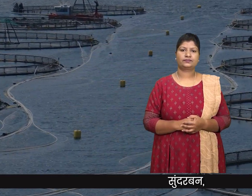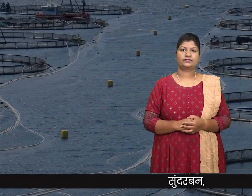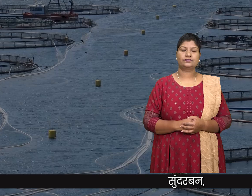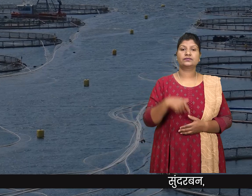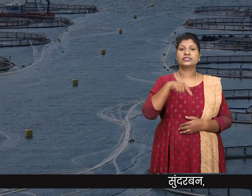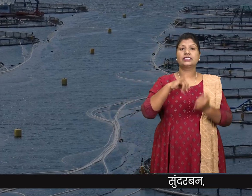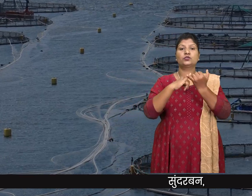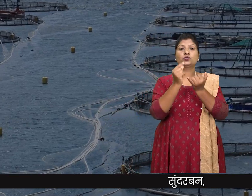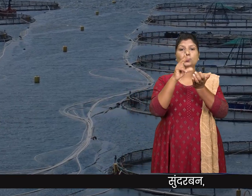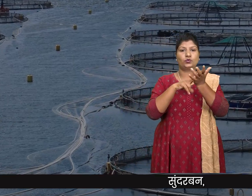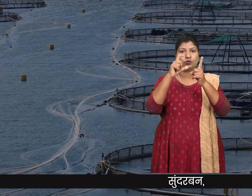सुंदरबन,